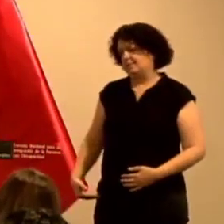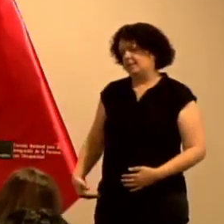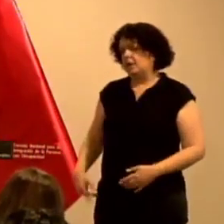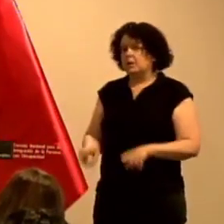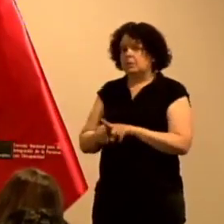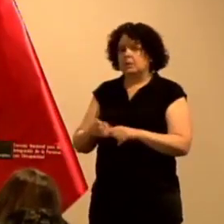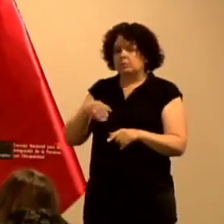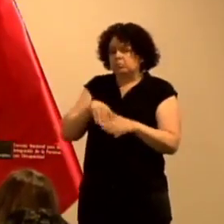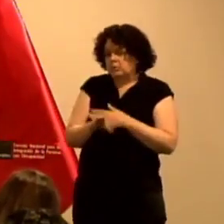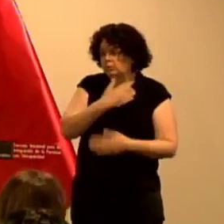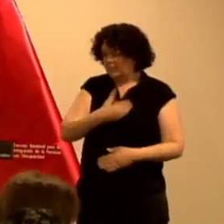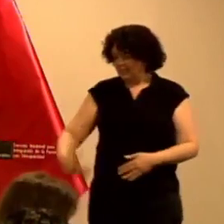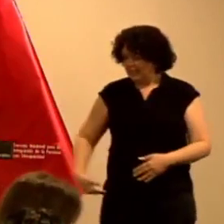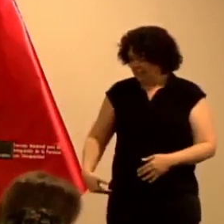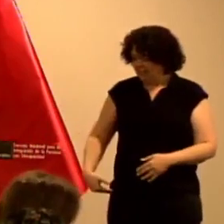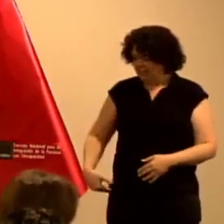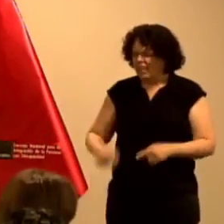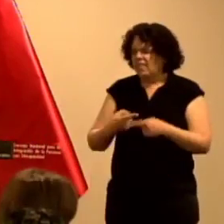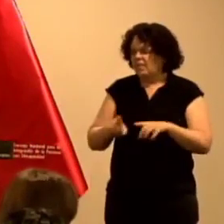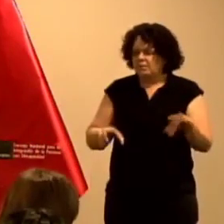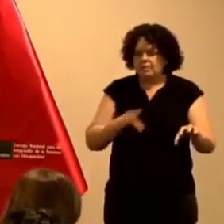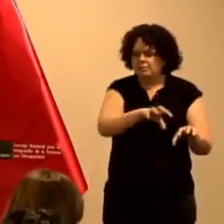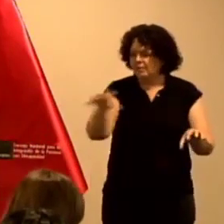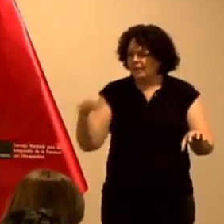formas de ver lo que es la discapacidad.